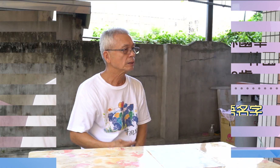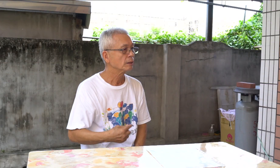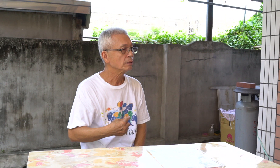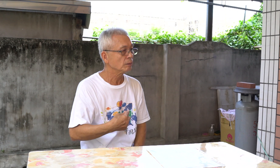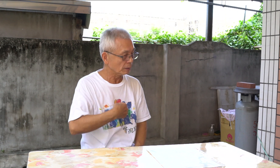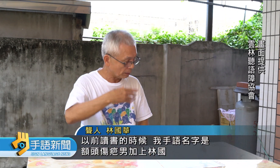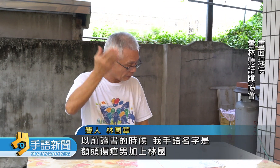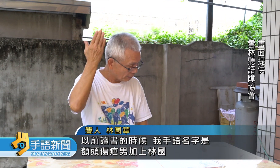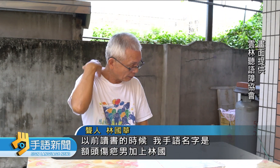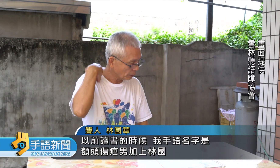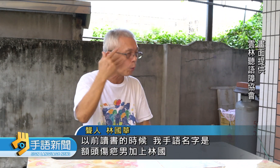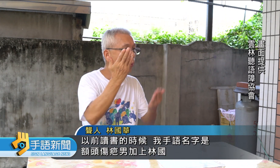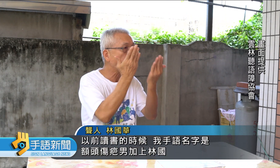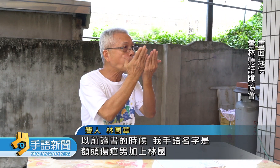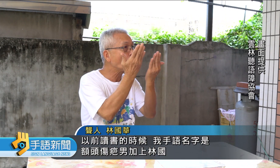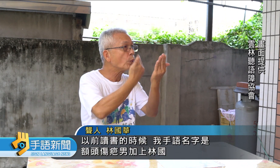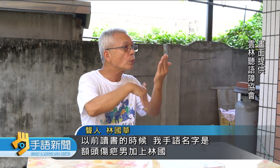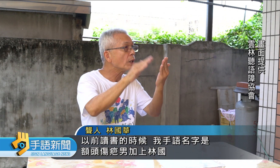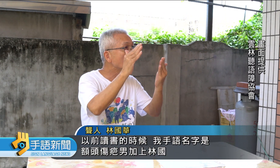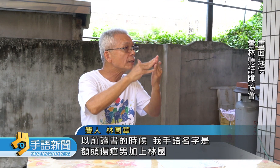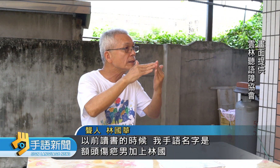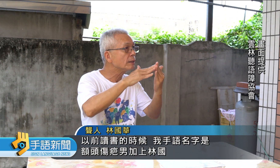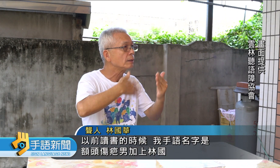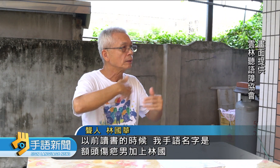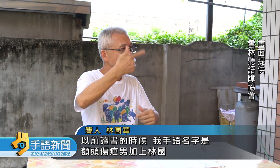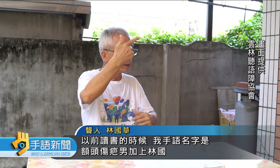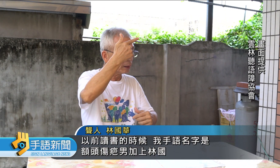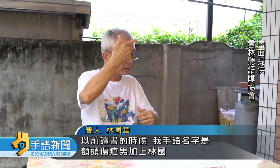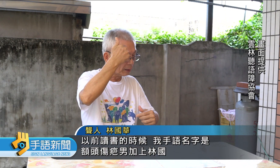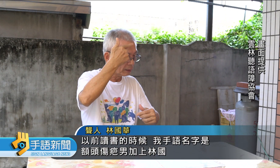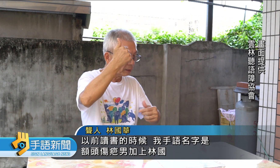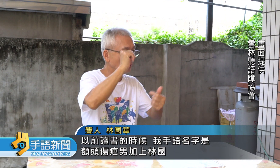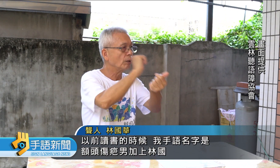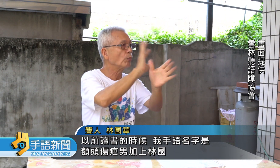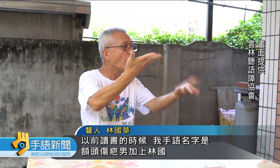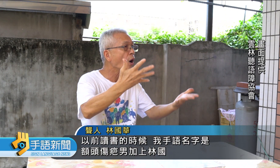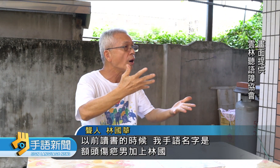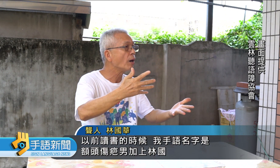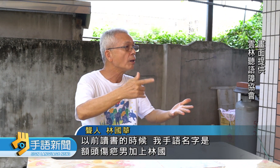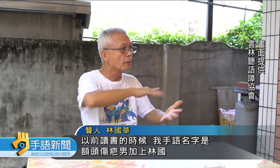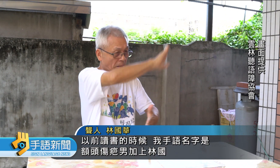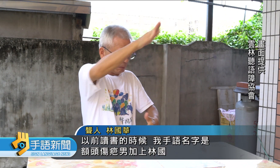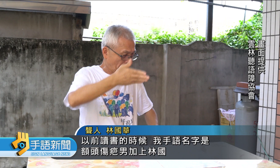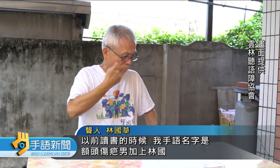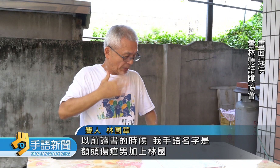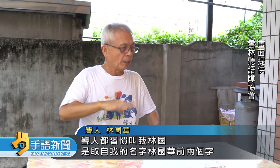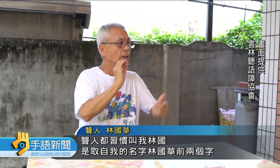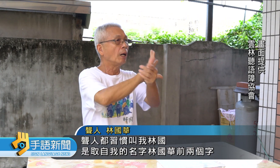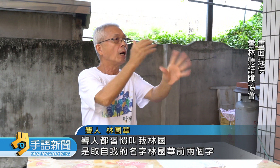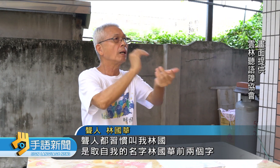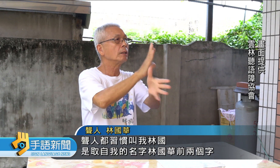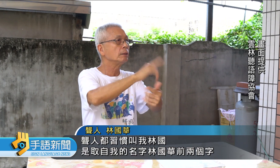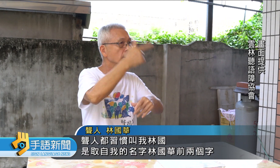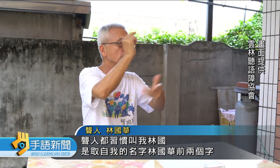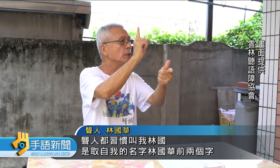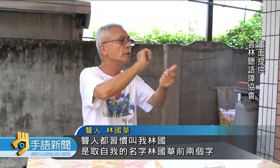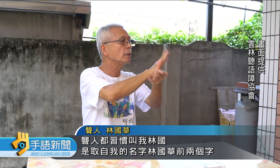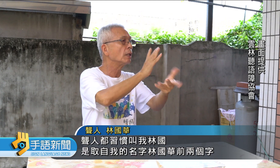以前读书的时候，我手语名字是额头伤疤男加上林国，聋人都习惯叫我林国，